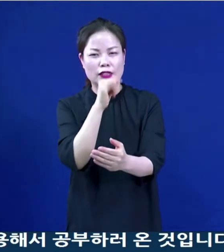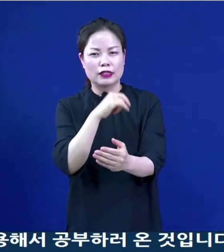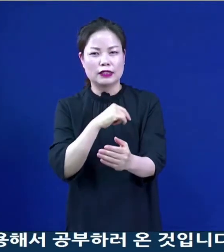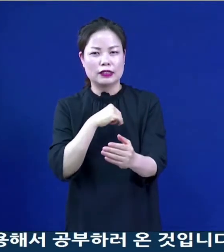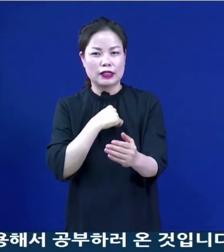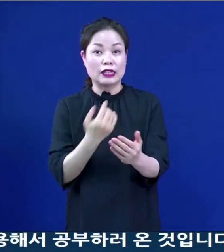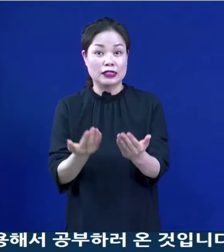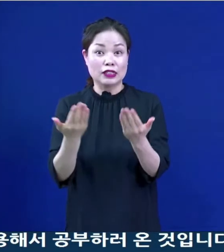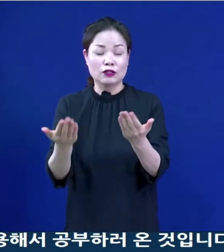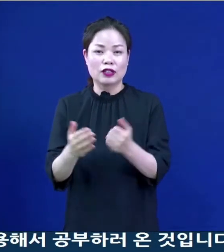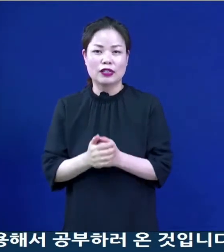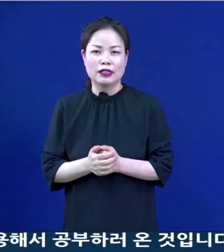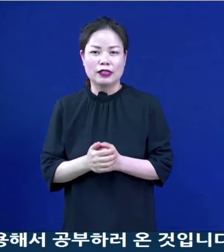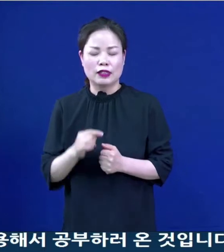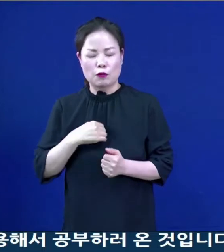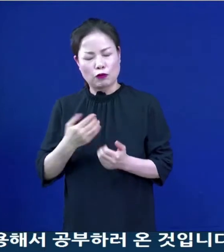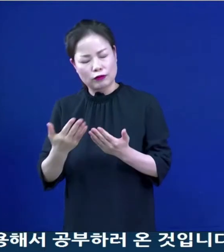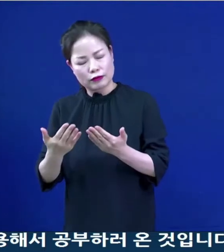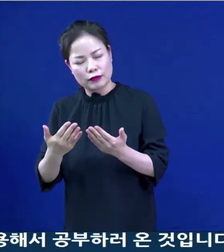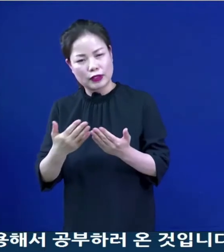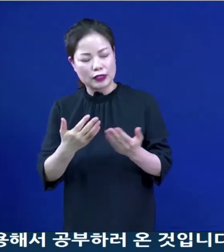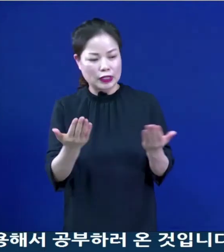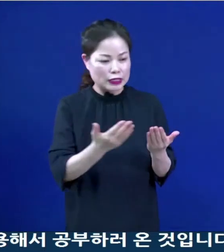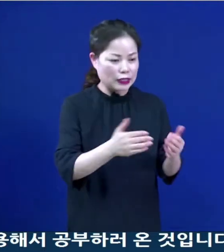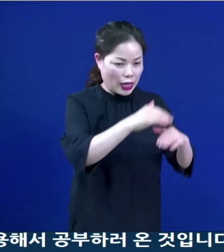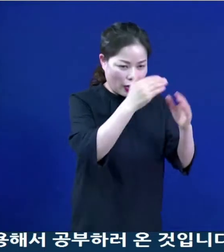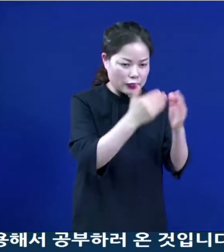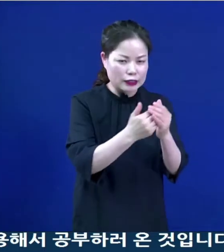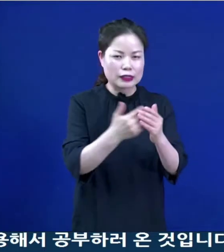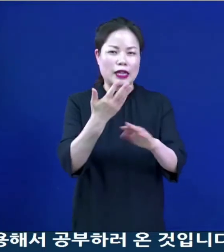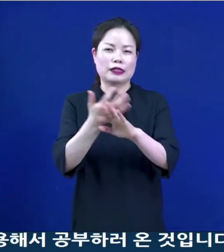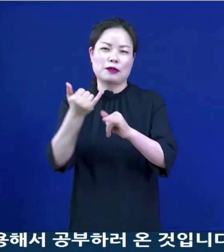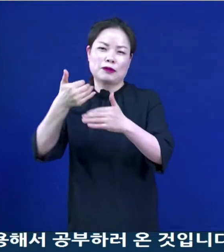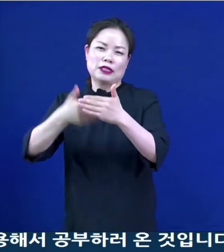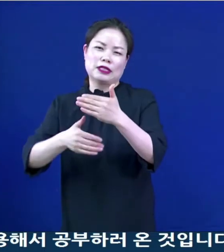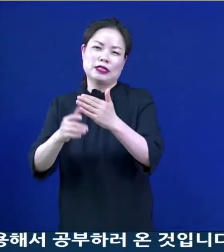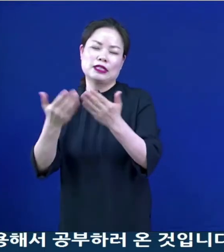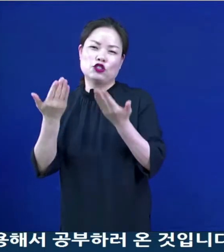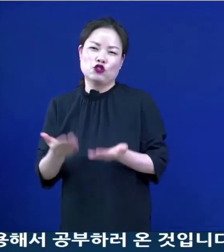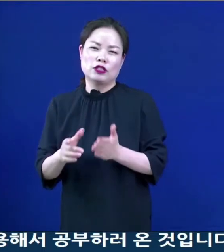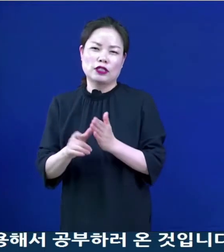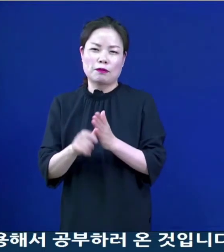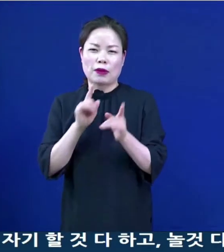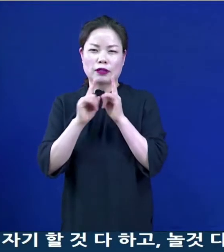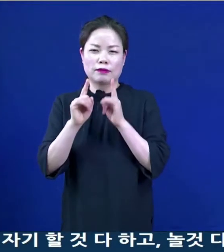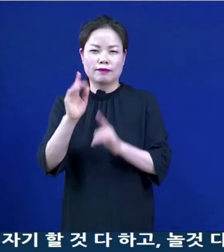것 같아요. 자기 일할 거 다 하면서 그 중간에 남 쉬는 시간에 말씀을